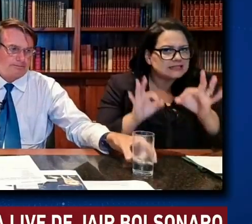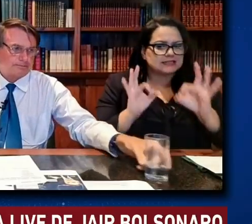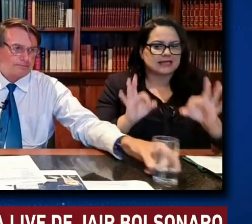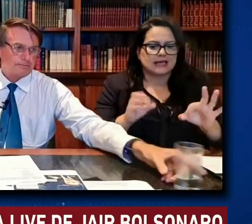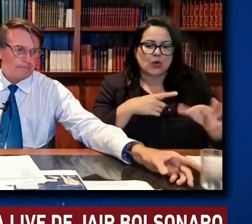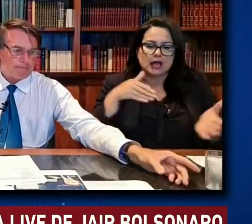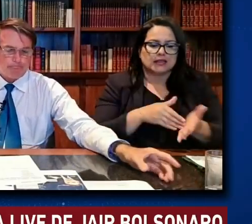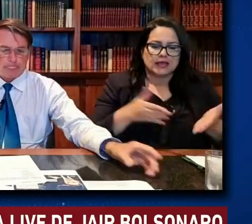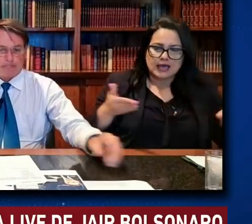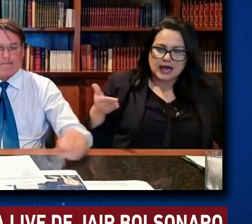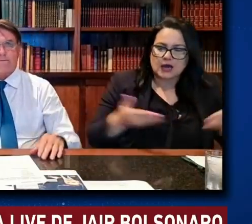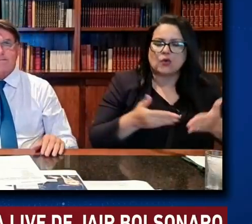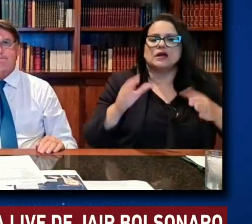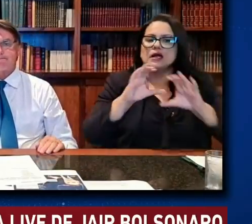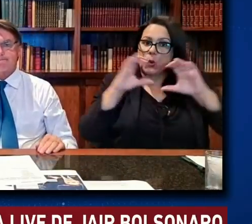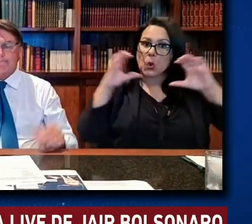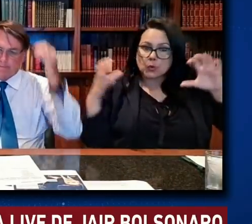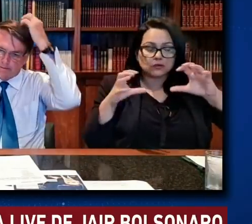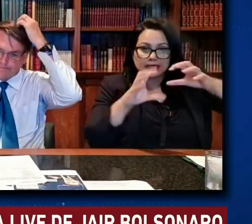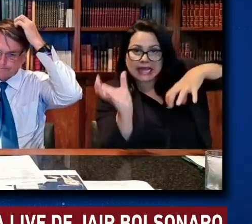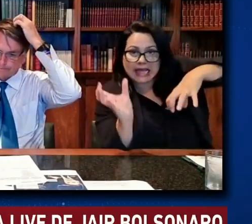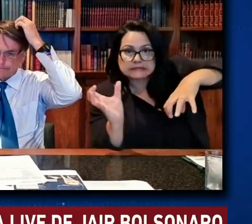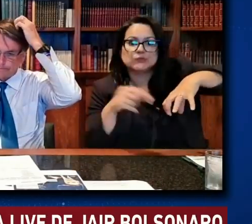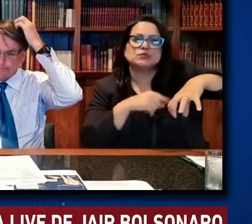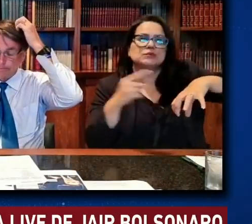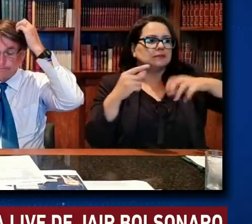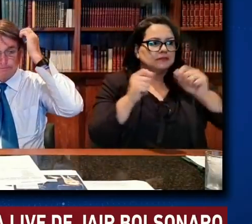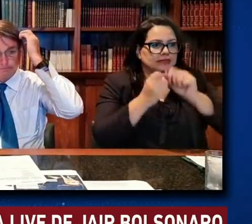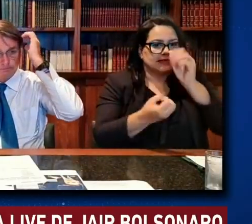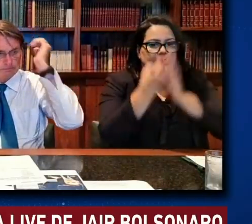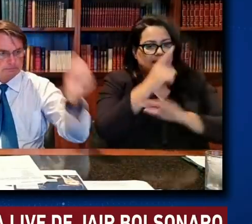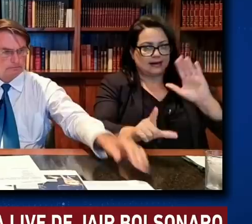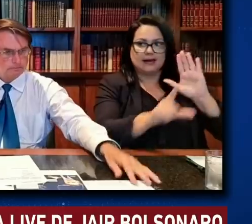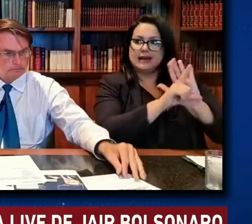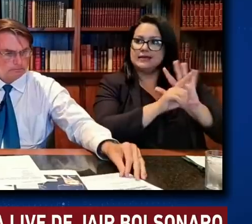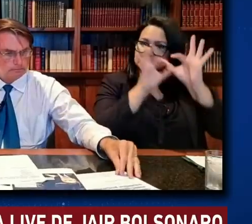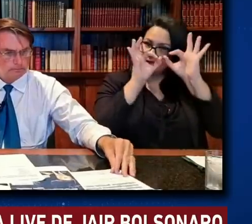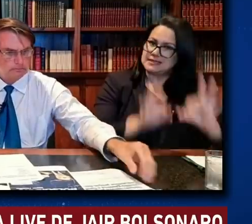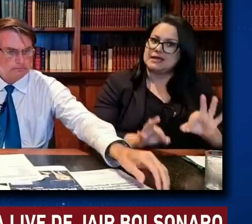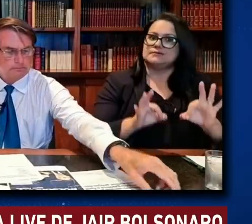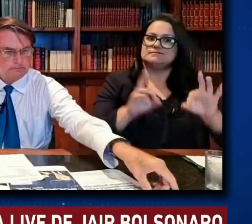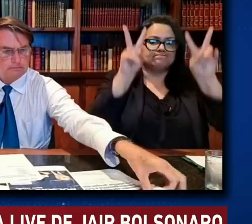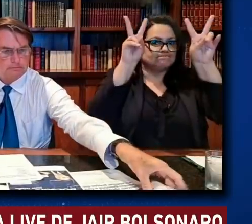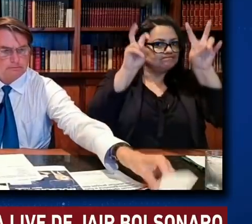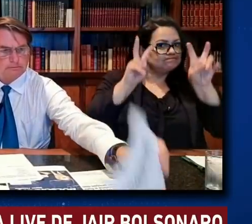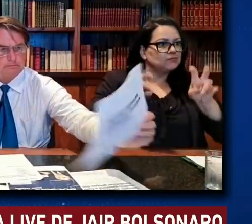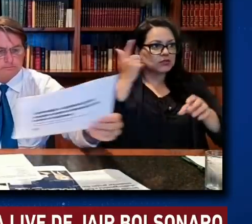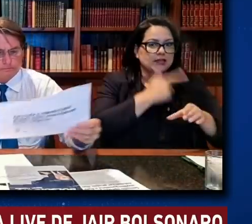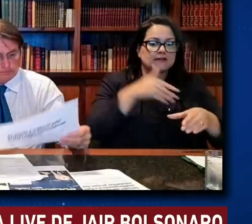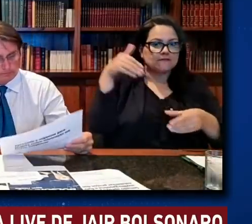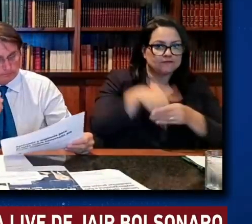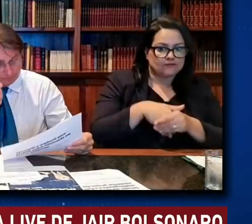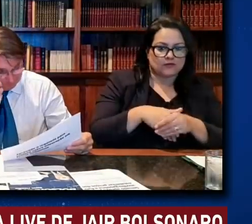nas medidas no Congresso para que legislações específicas sobre o assunto sejam apreciadas e votadas